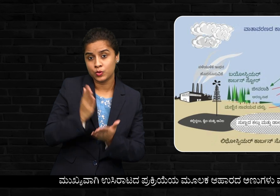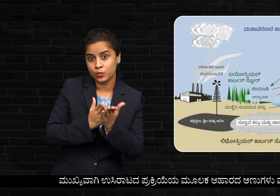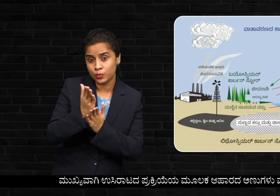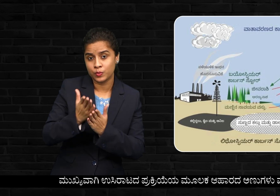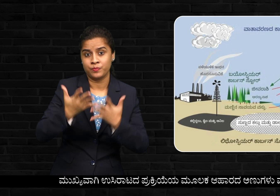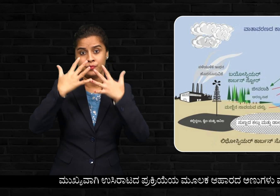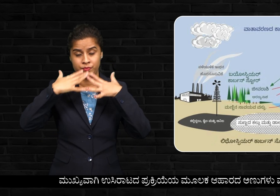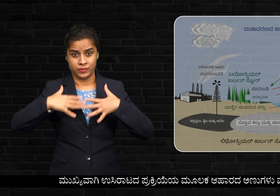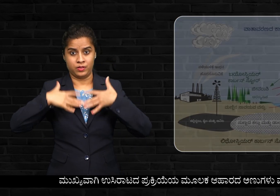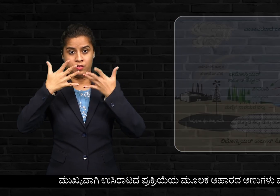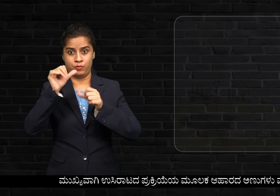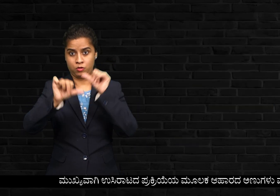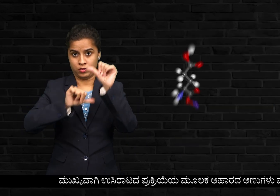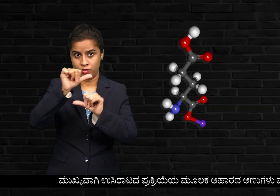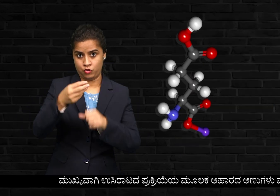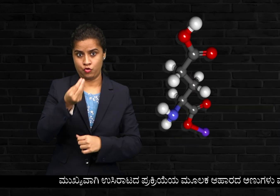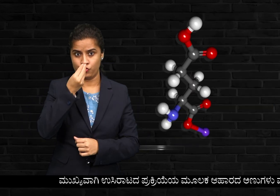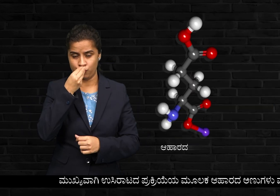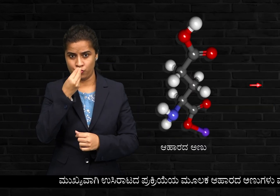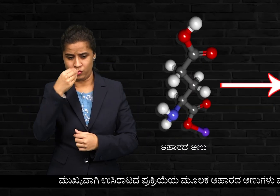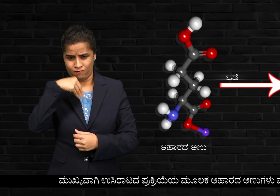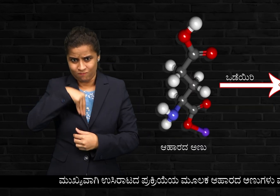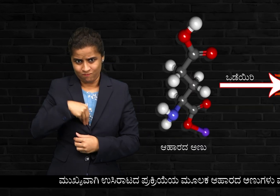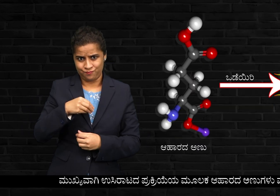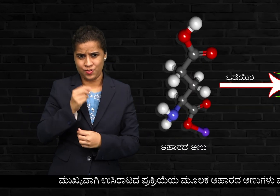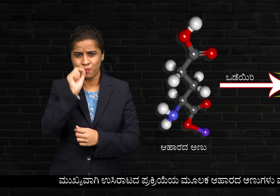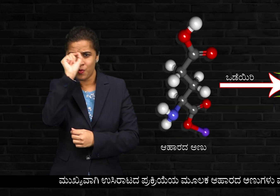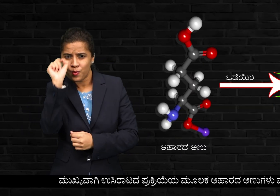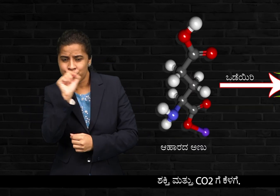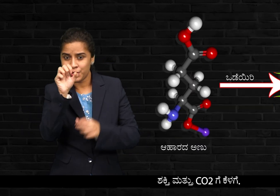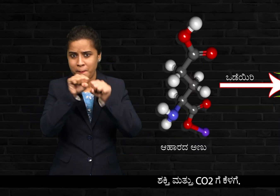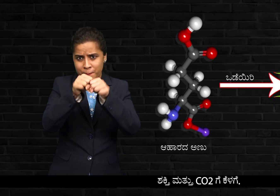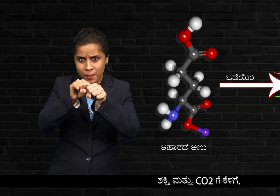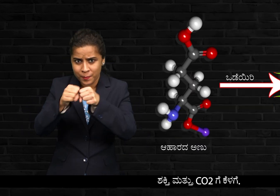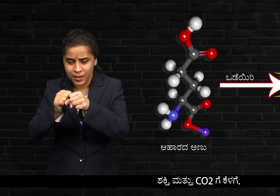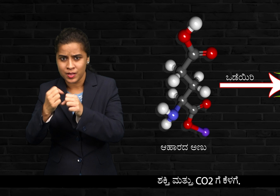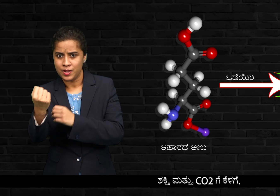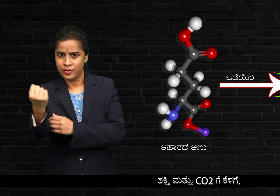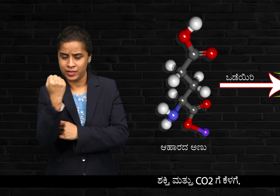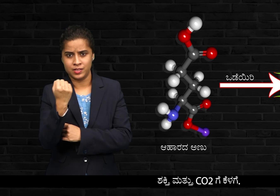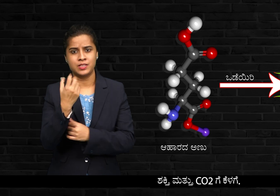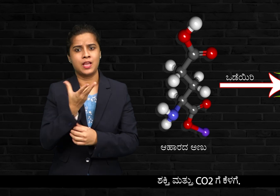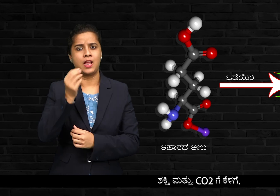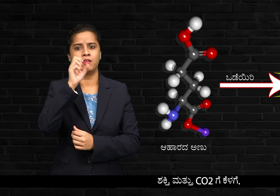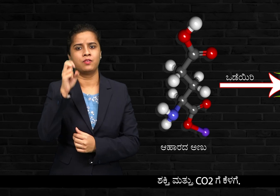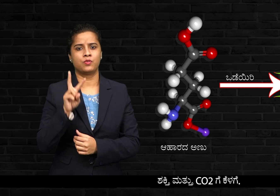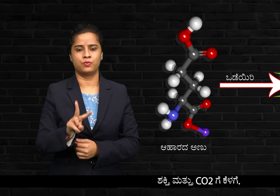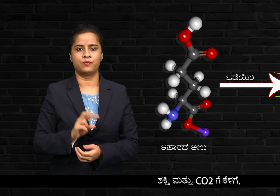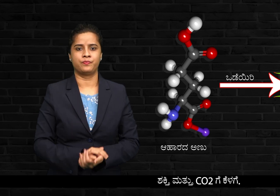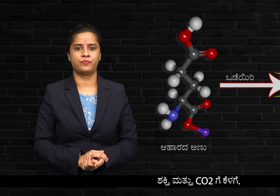ಮುಖ್ಯವಾಗಿ ಉಸಿರಾಟದ ಪ್ರಕ್ರಿಯೆಯ ಮೂಲಕ. ಅಲ್ಲಿ ಆಹಾರದ ಅಣುಗಳು ಒಡೆಯುತ್ತವೆ. ಶಕ್ತಿ ಮತ್ತು CO2 ಕೆಳಗೆ.